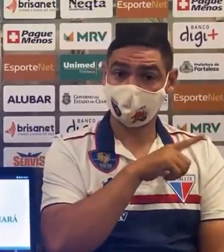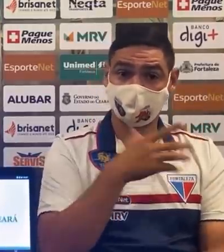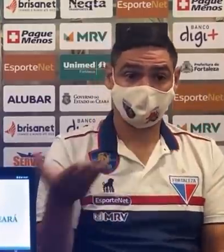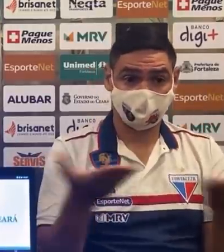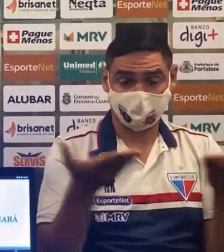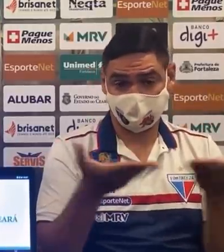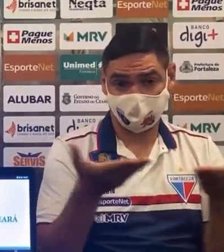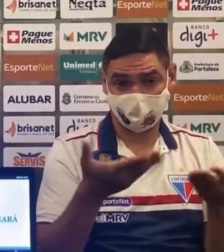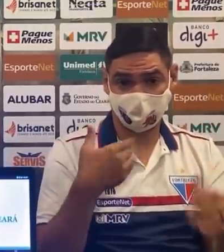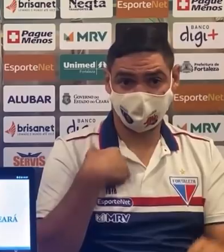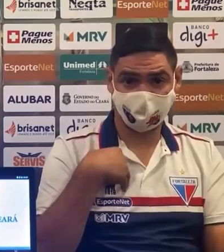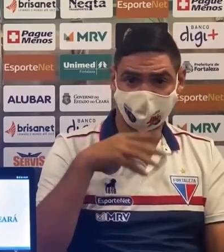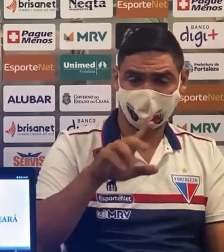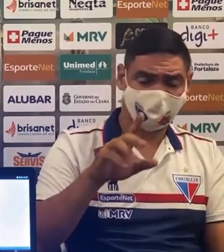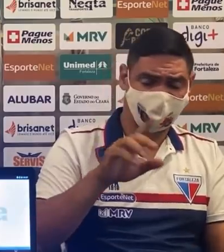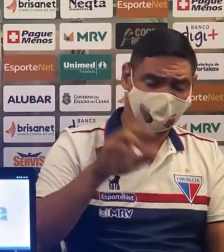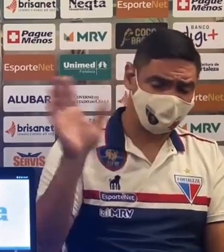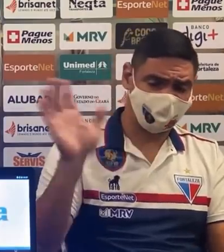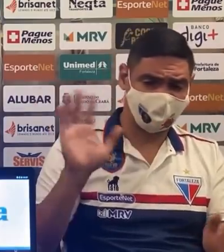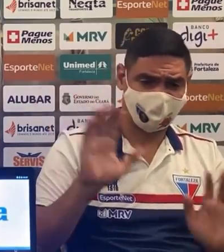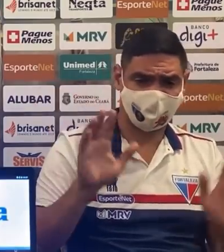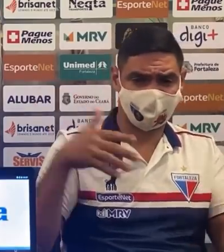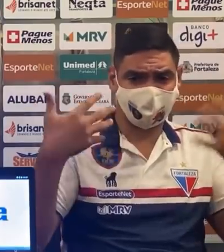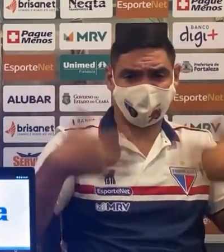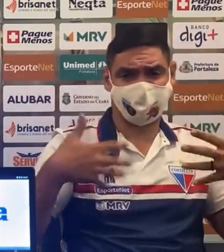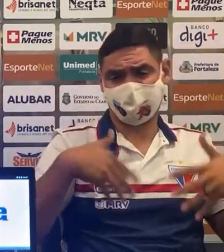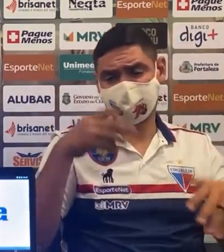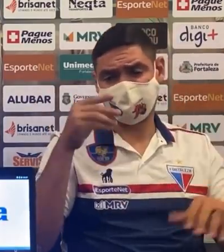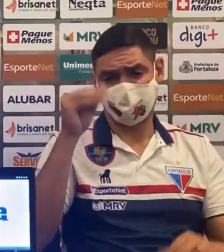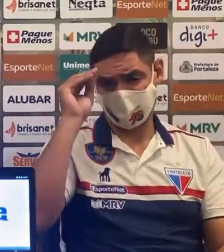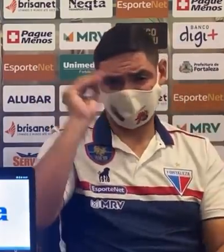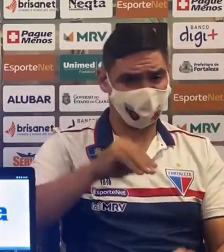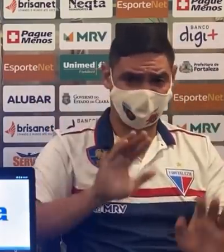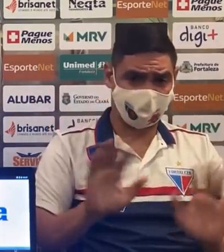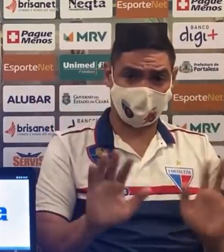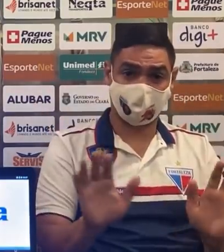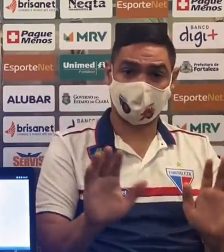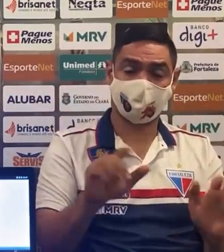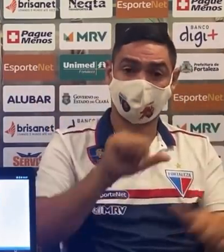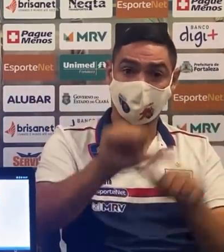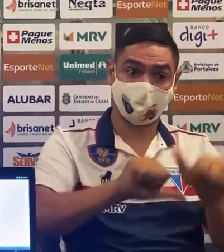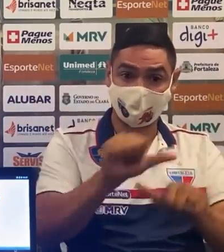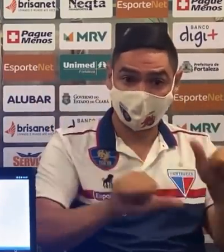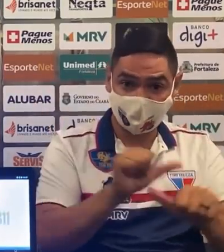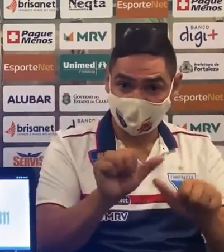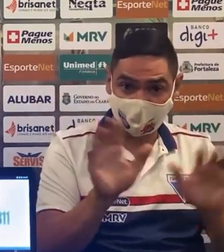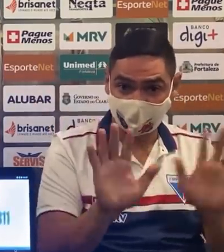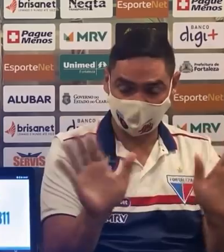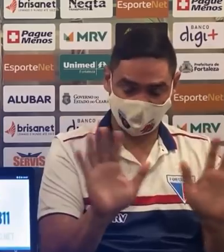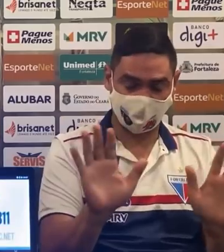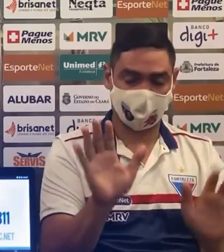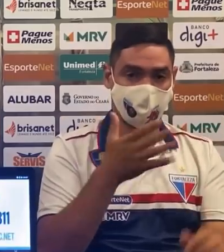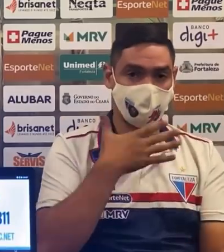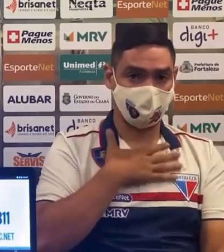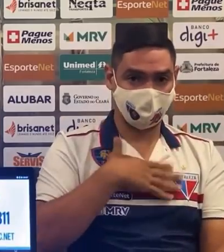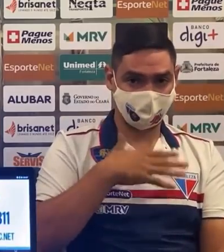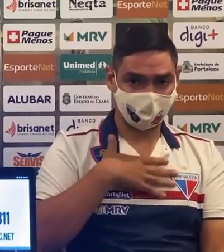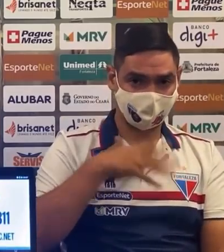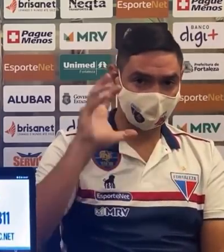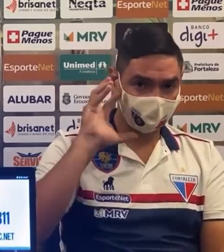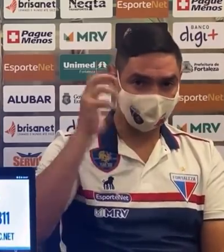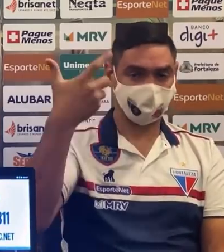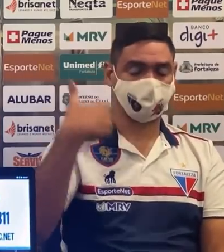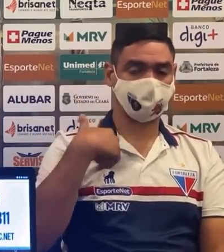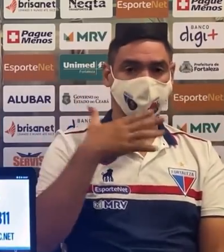nos jogadores, achar que está tudo errado e sair mudando tudo, porque não é o momento de fazer isso. É tomar as decisões